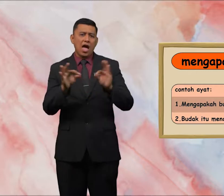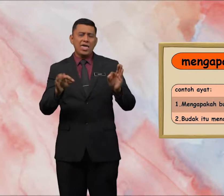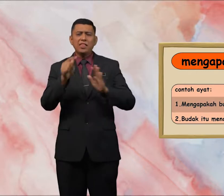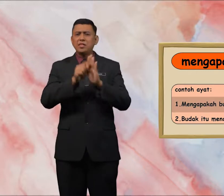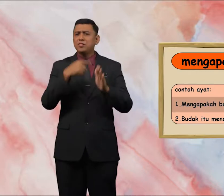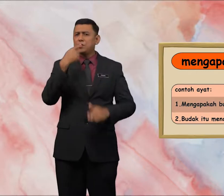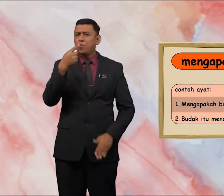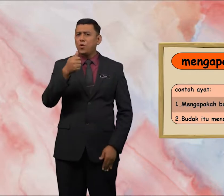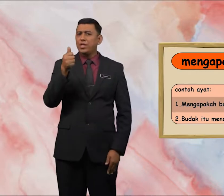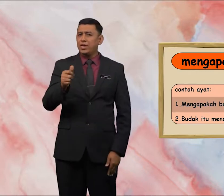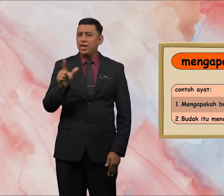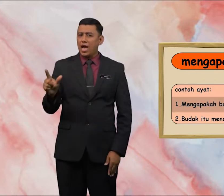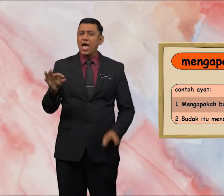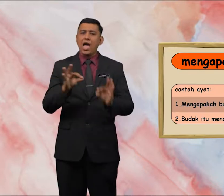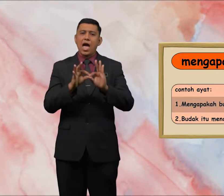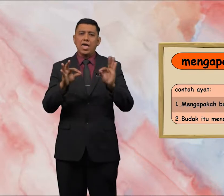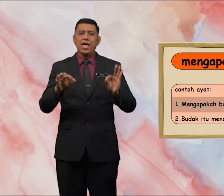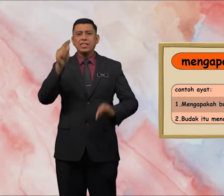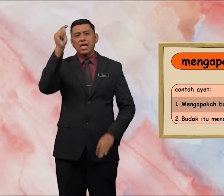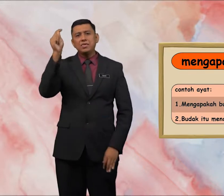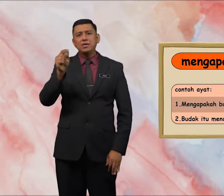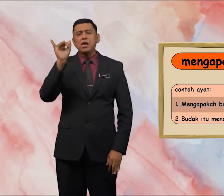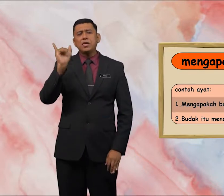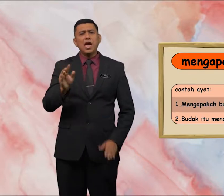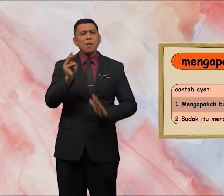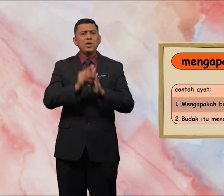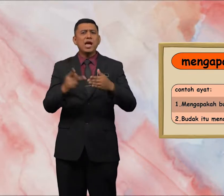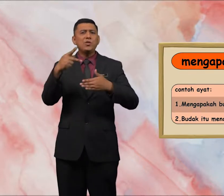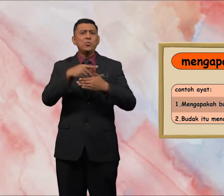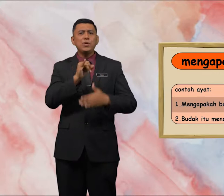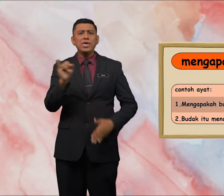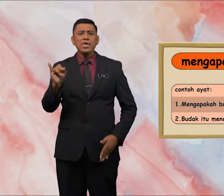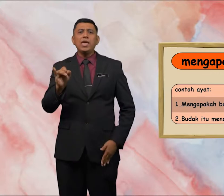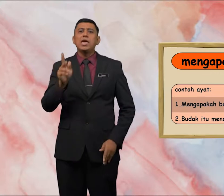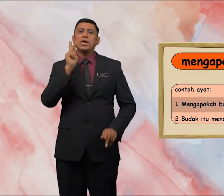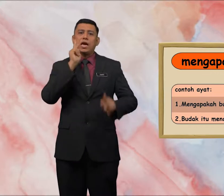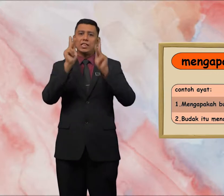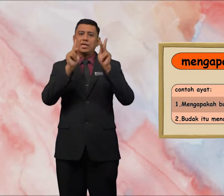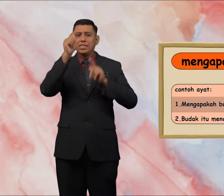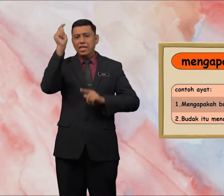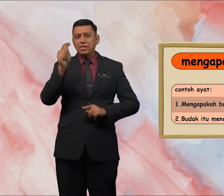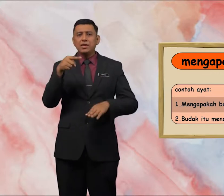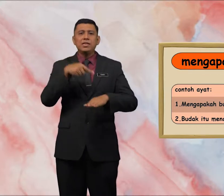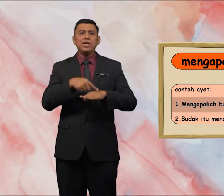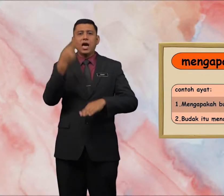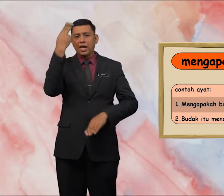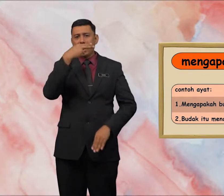Ayat tersebut ialah ayat tanya yang mengandungi kata tanya di